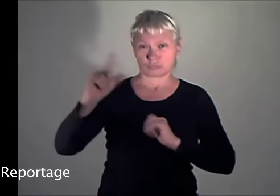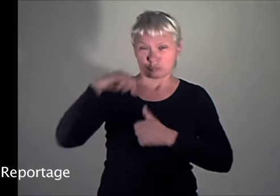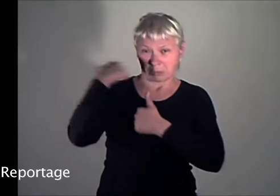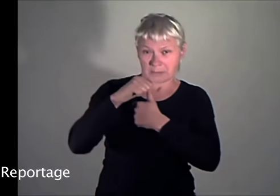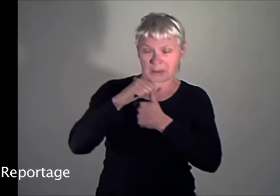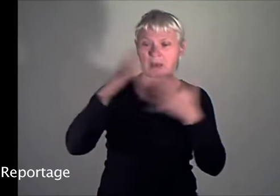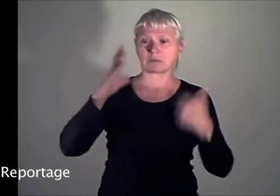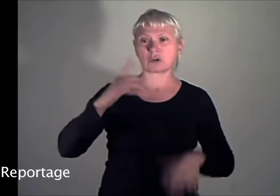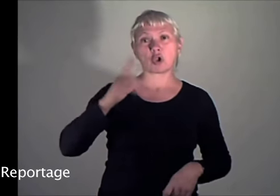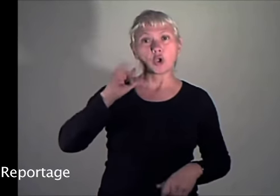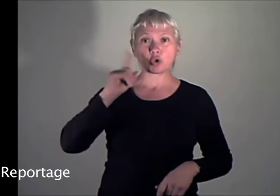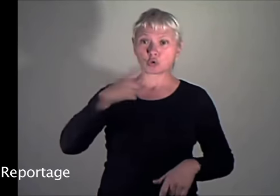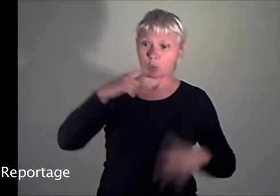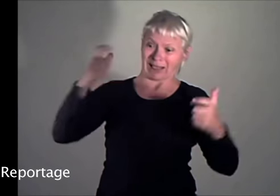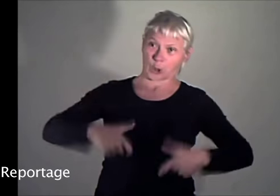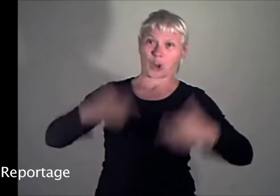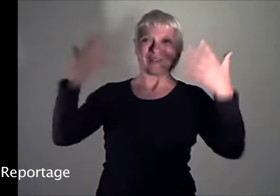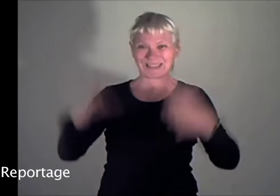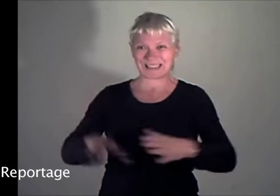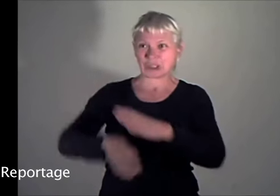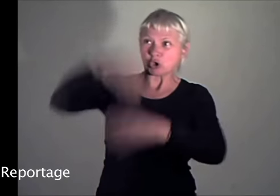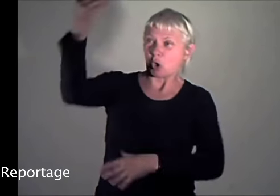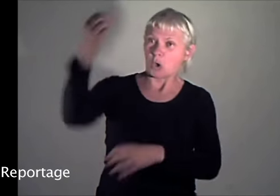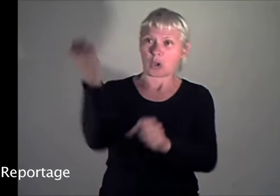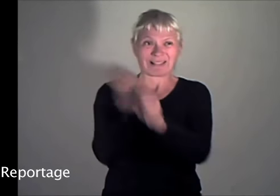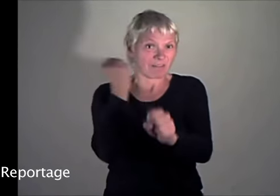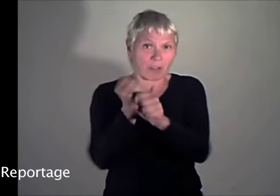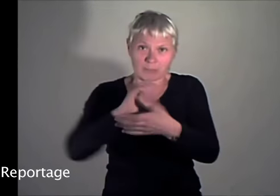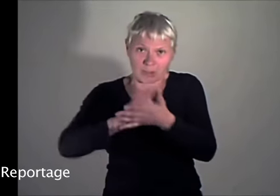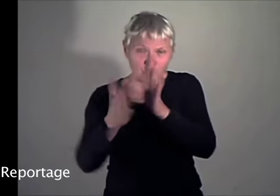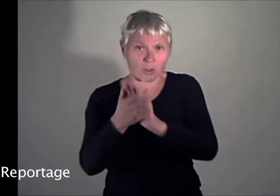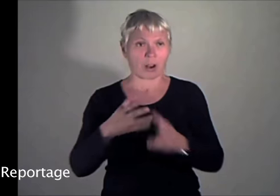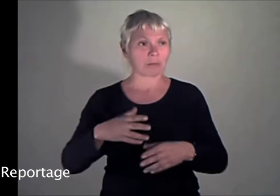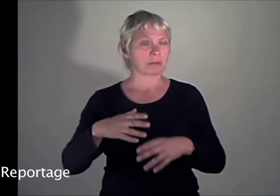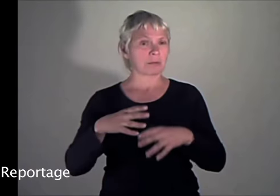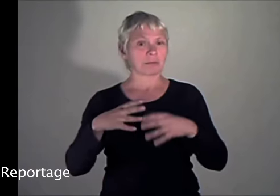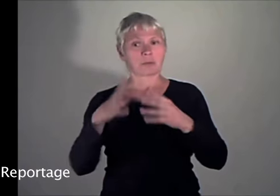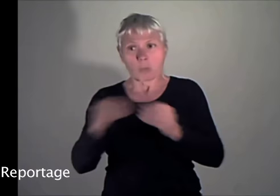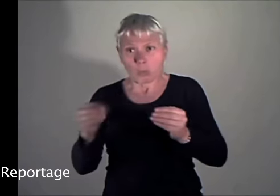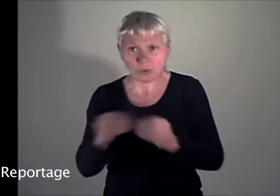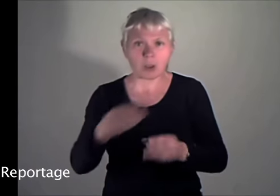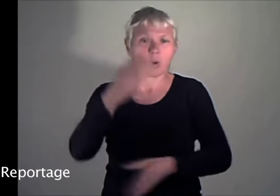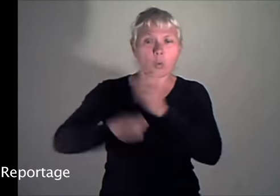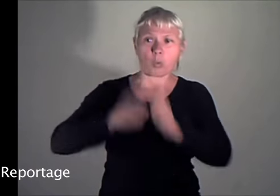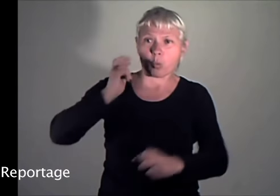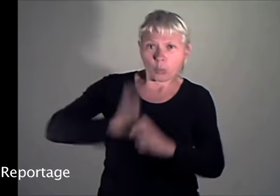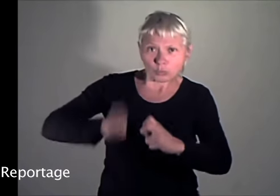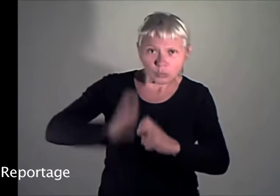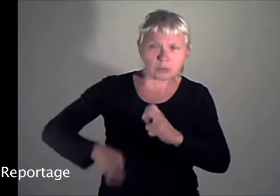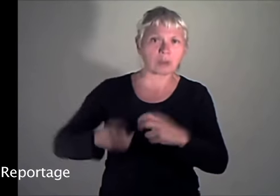de l'école, il pouvait être quoi il avait forcément des métiers manuels, quoi. Il était cordonnier ou plombier, mais il n'y